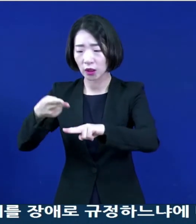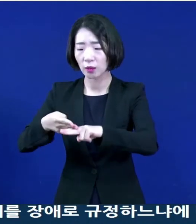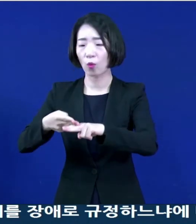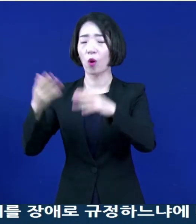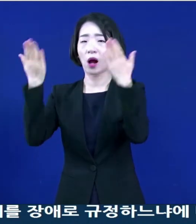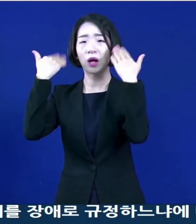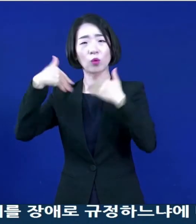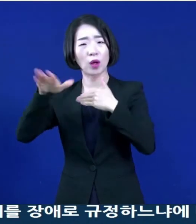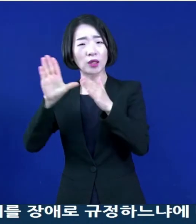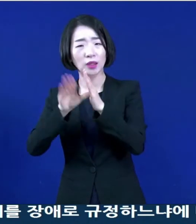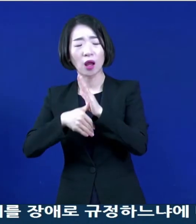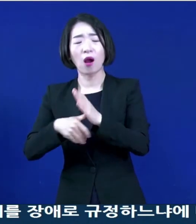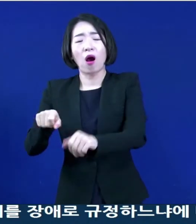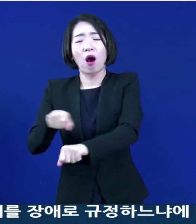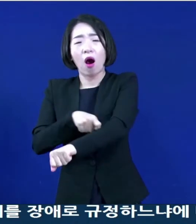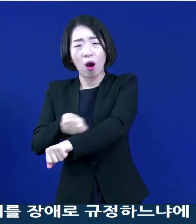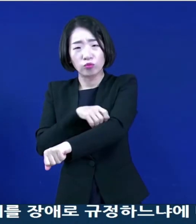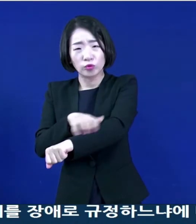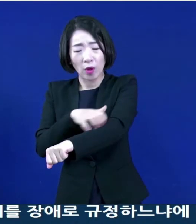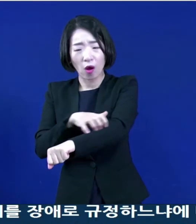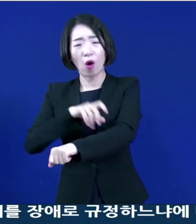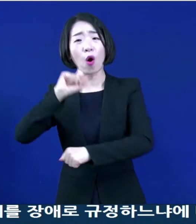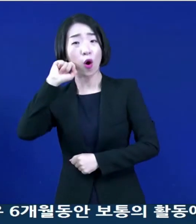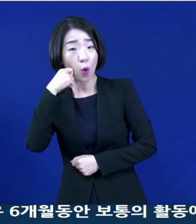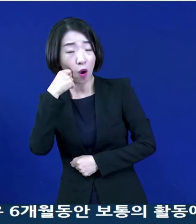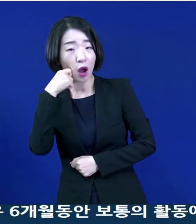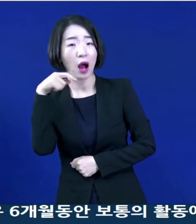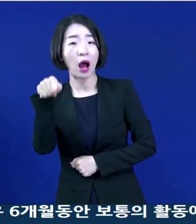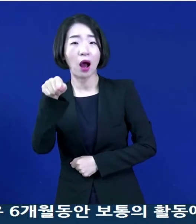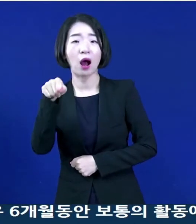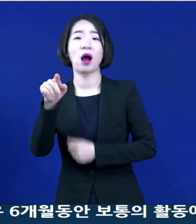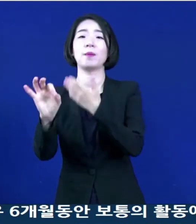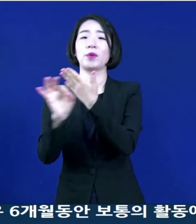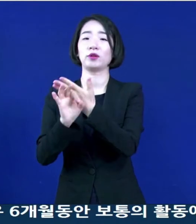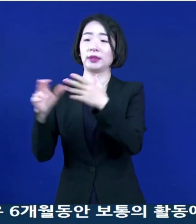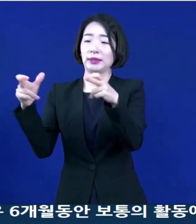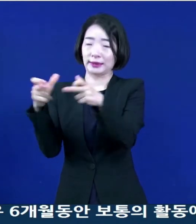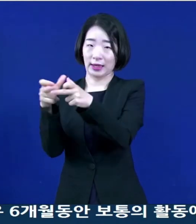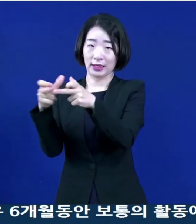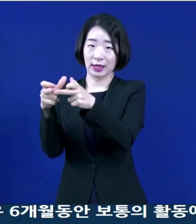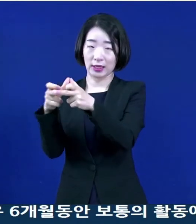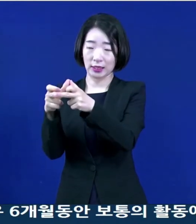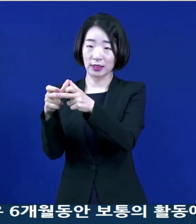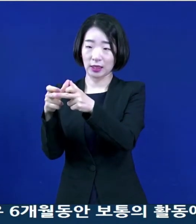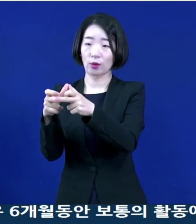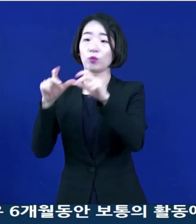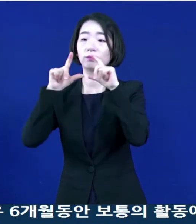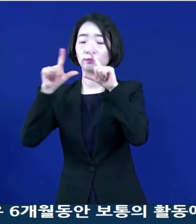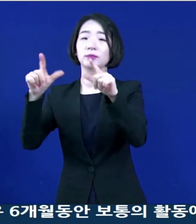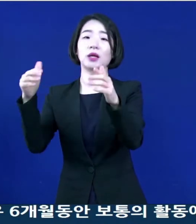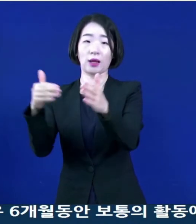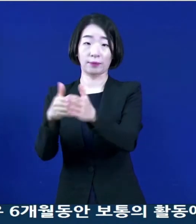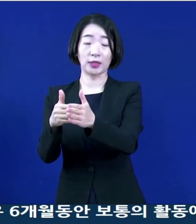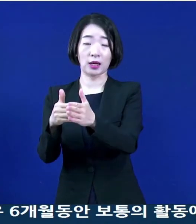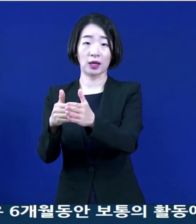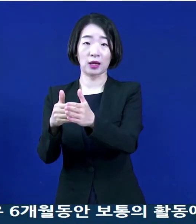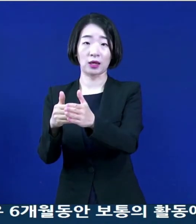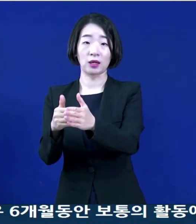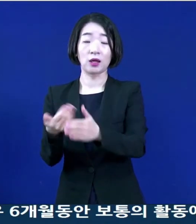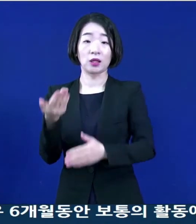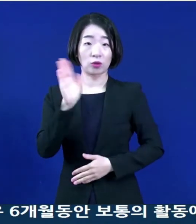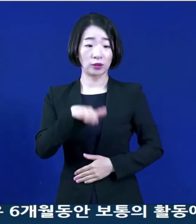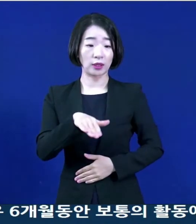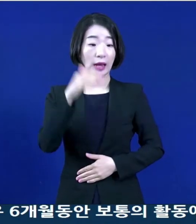것 등의 불편함을 느끼고 있다면 이것이 장애인이다, 이렇게 규명이 되는 겁니다. 반면 우리나라와